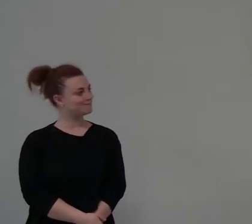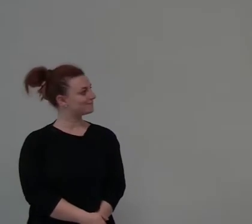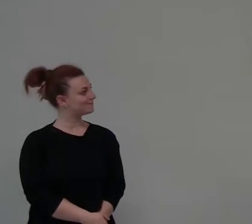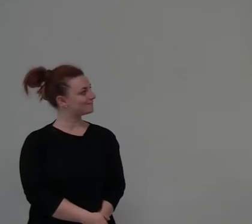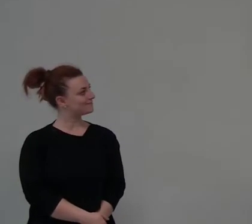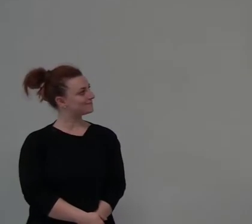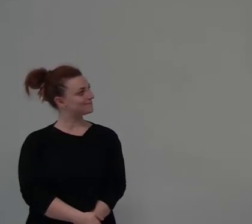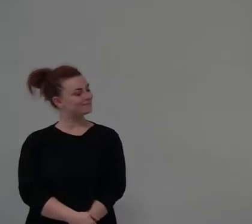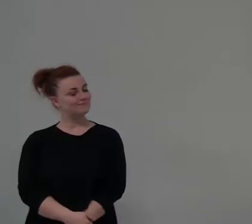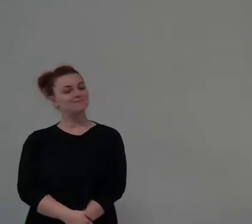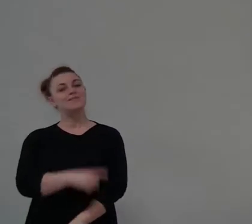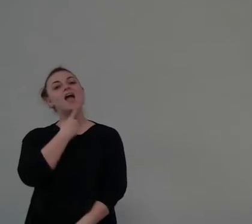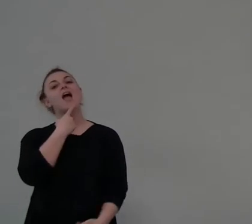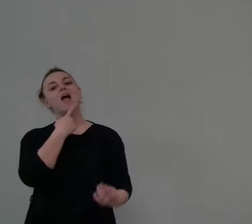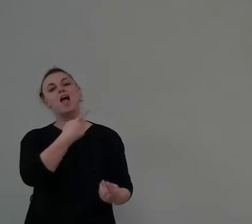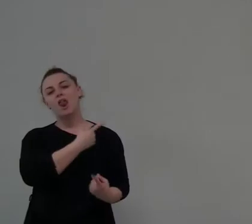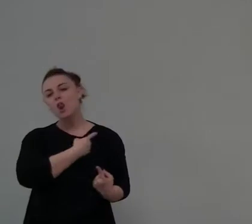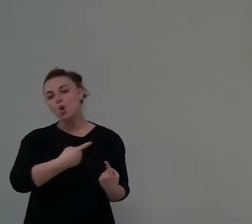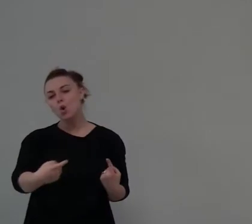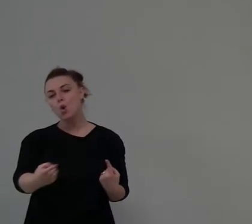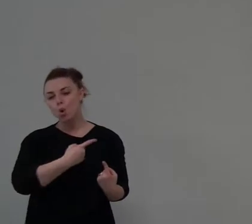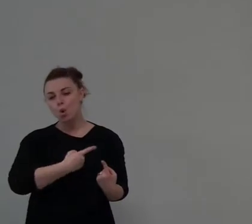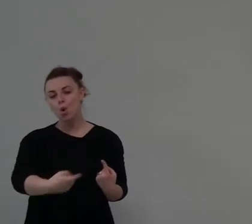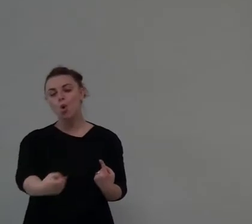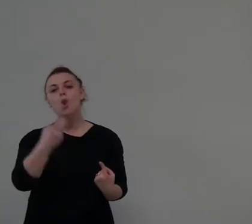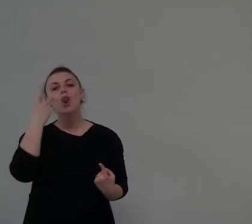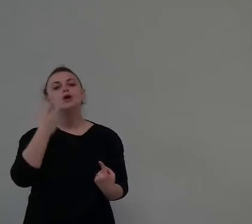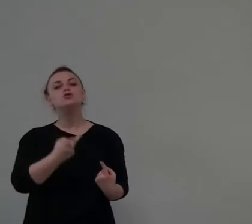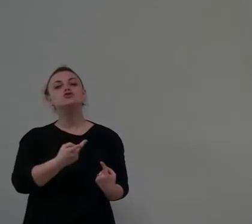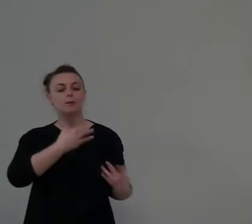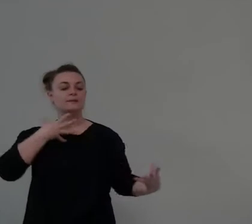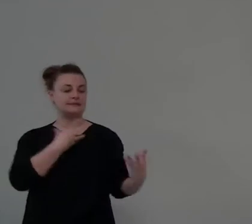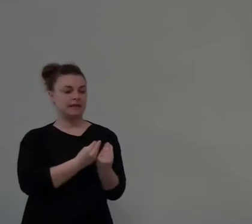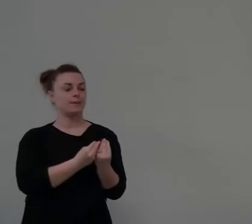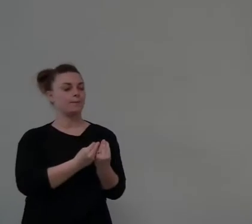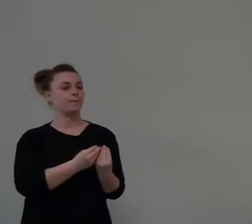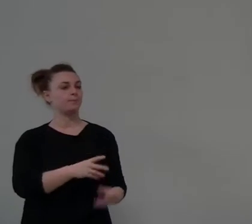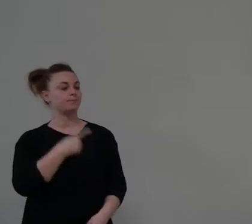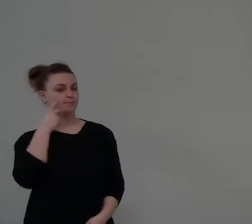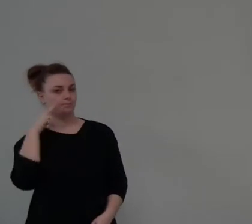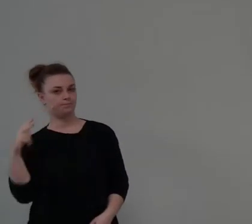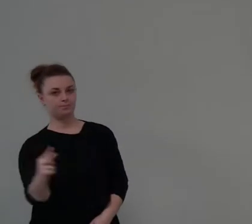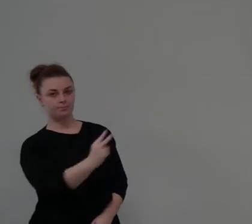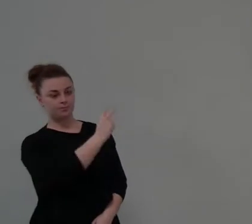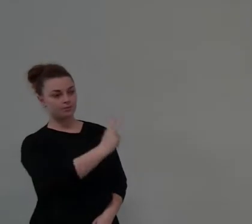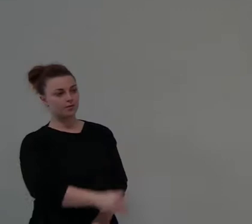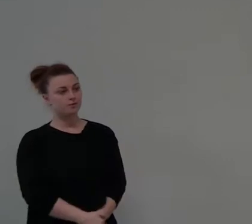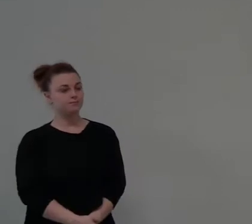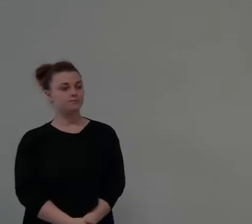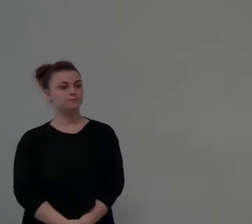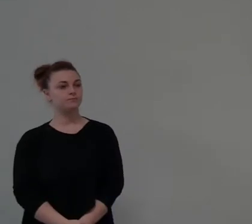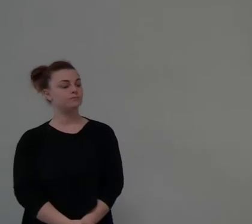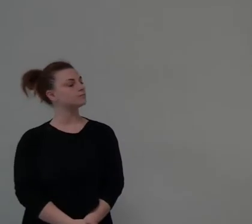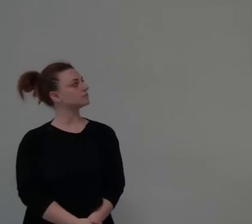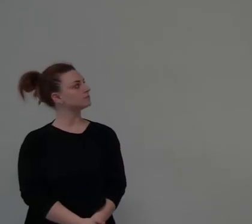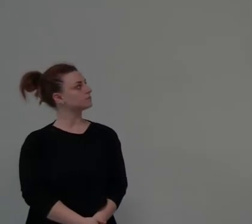È un brano molto lungo, abbastanza lungo, lo leggiamo assieme. Dice così: allora Gesù fu